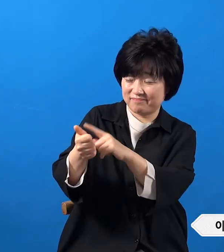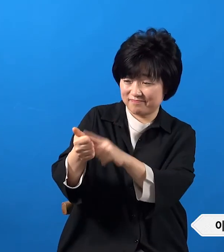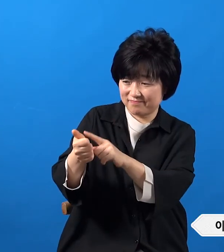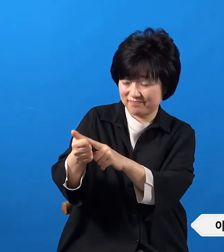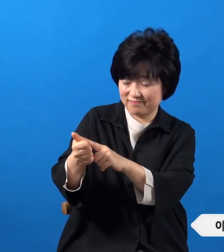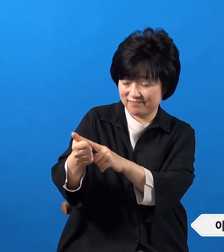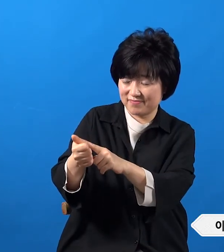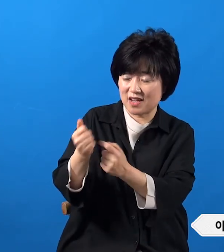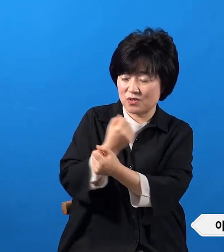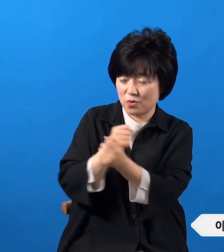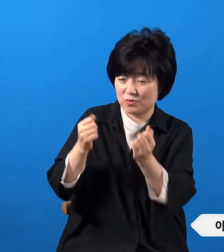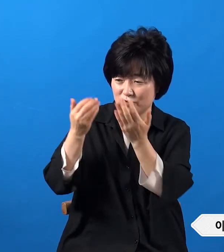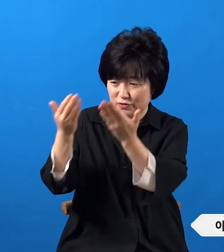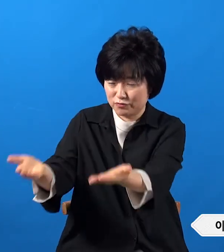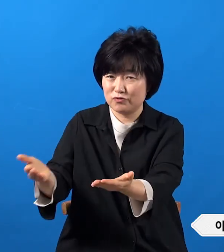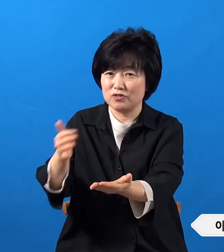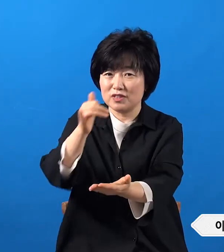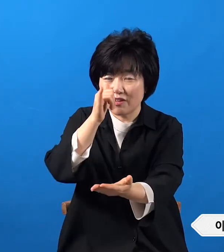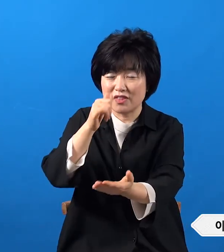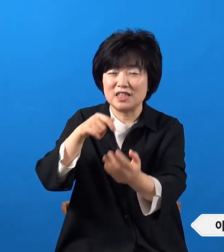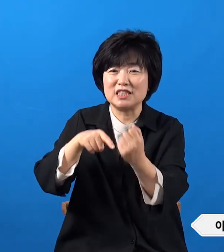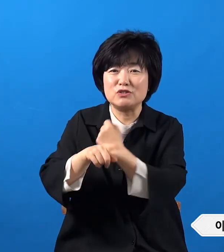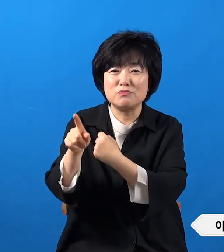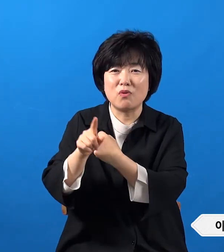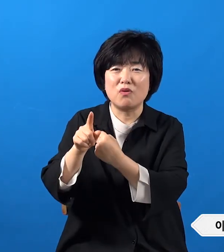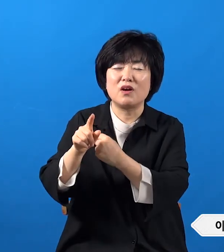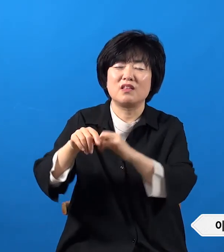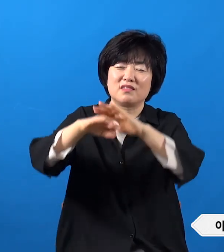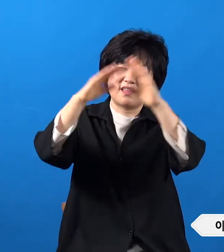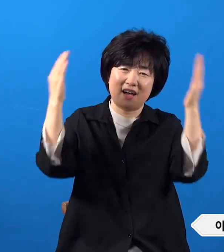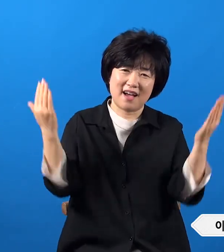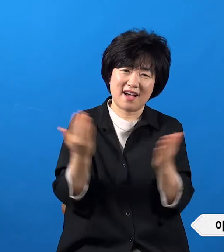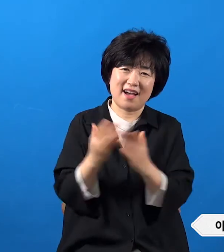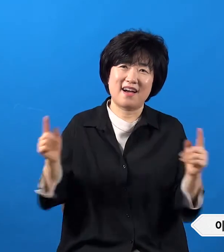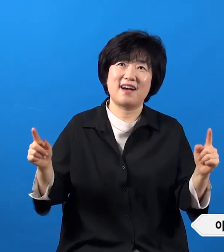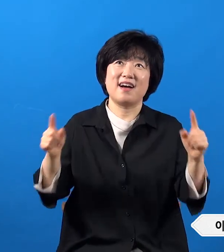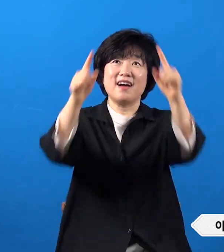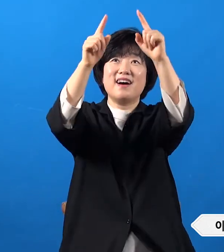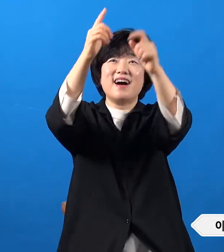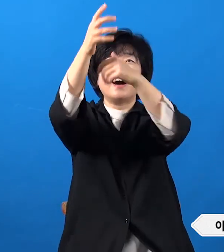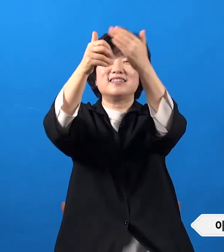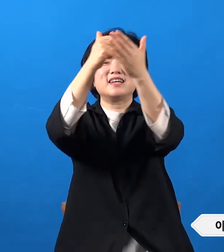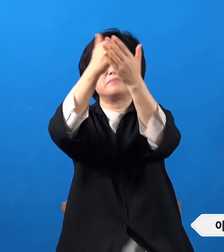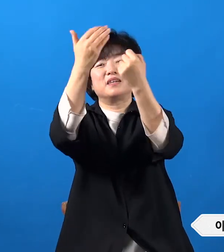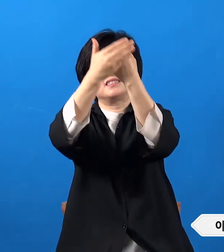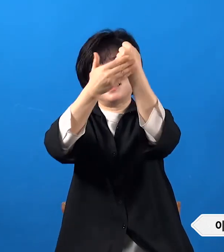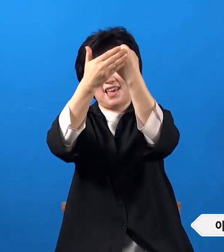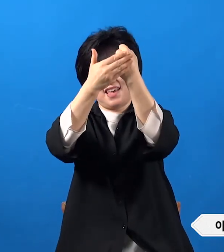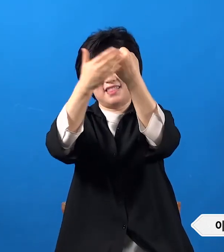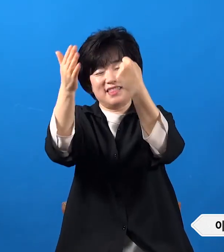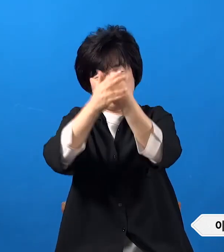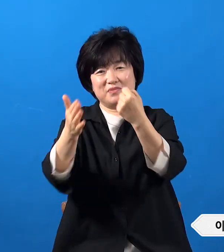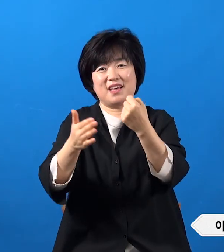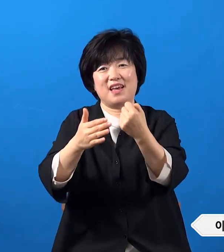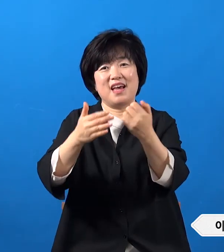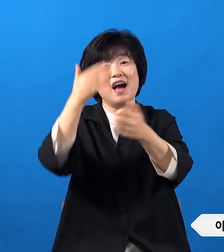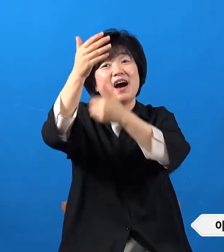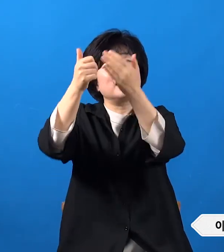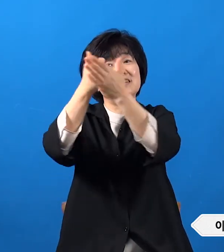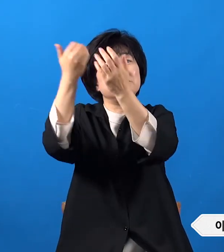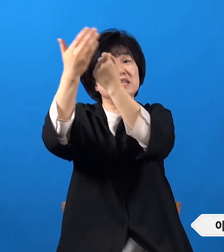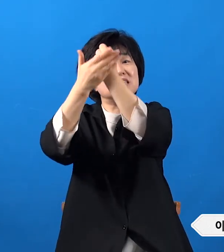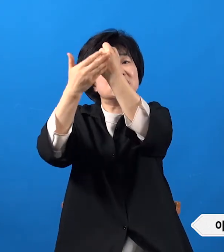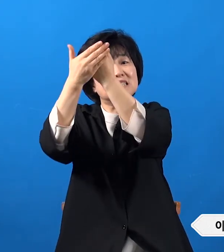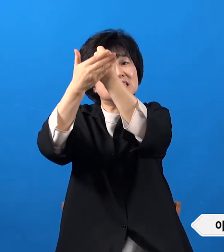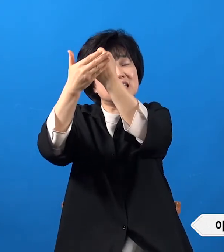그러한 용서를 선포할 수 있었던 이유, 그것은 다 하나님의 은혜 때문이라고. Just grace of God. 하나님의 은혜가 임했기 때문에